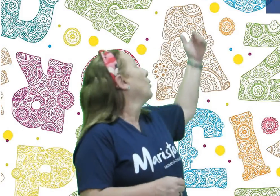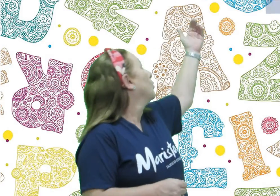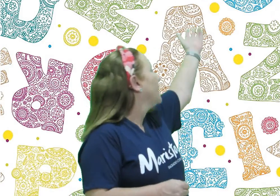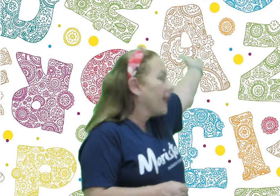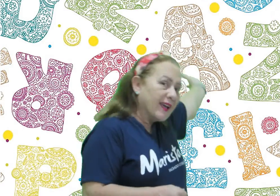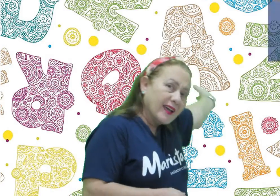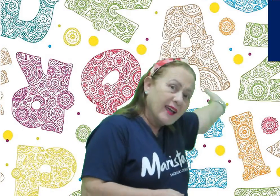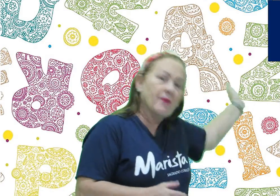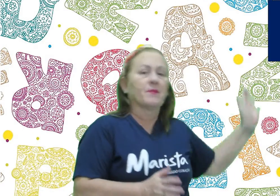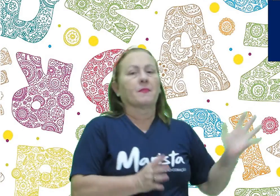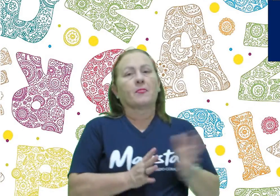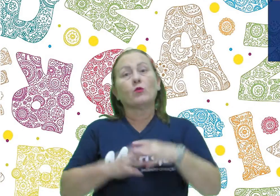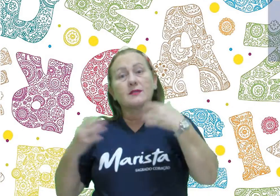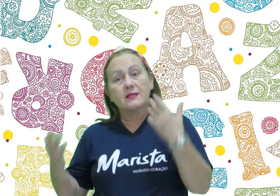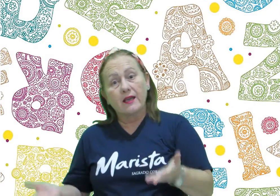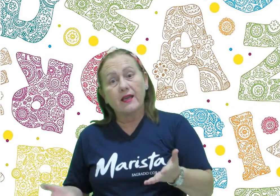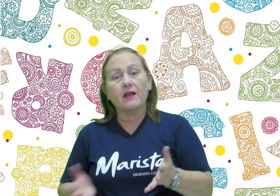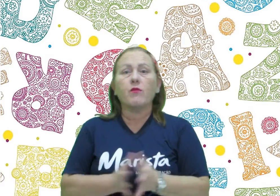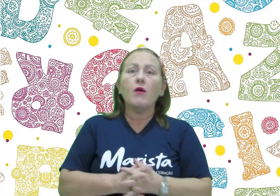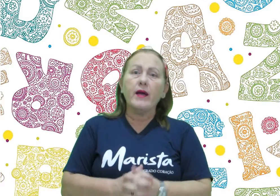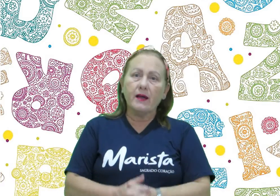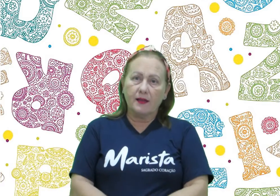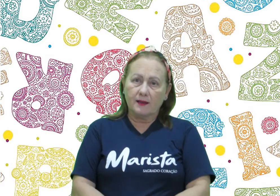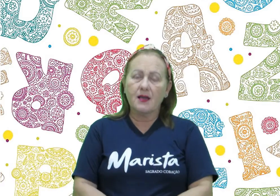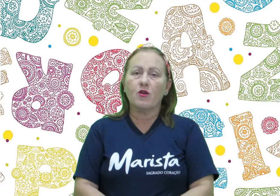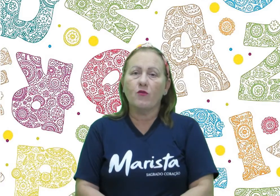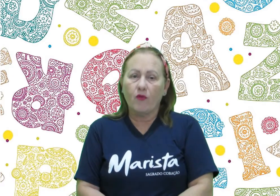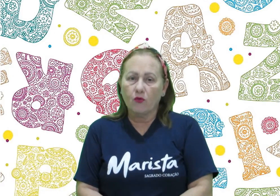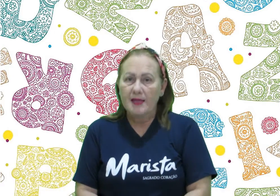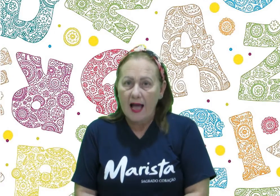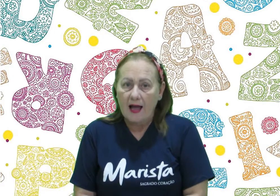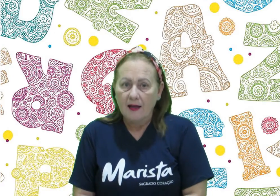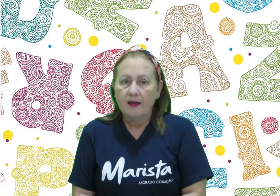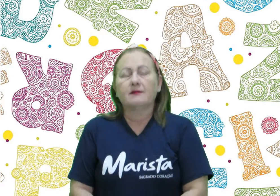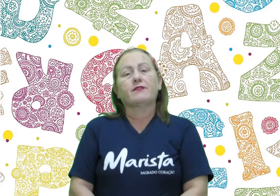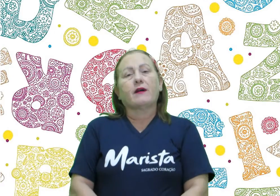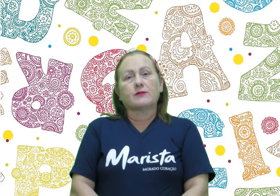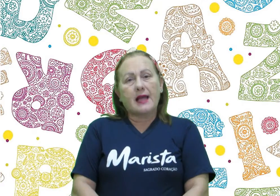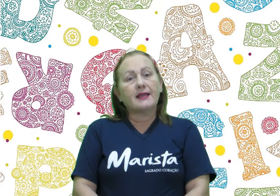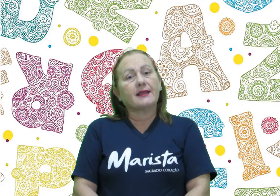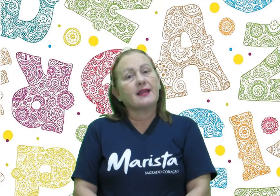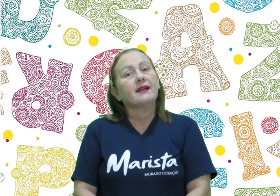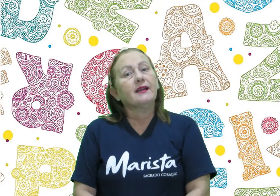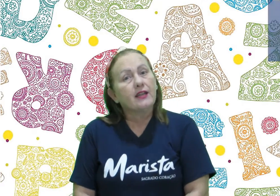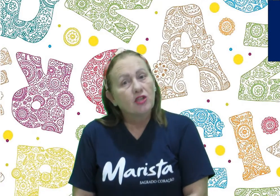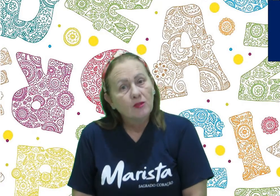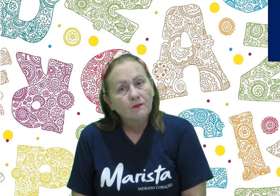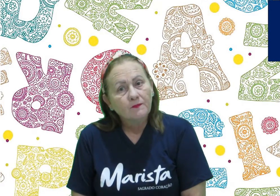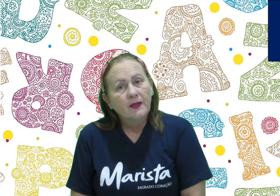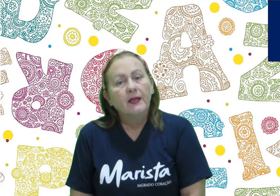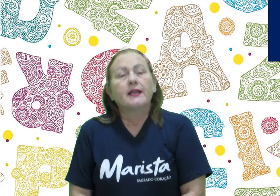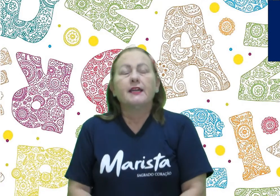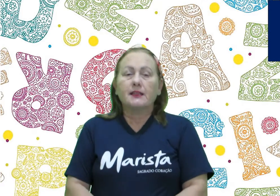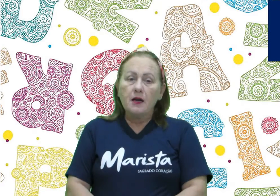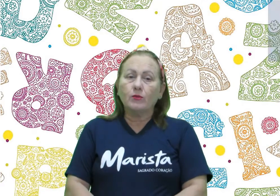D, o C. Qual é a letrinha que eu vou usar? Você vai usar a letrinha M. Então,